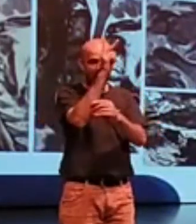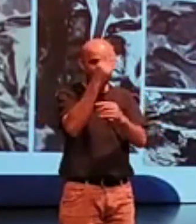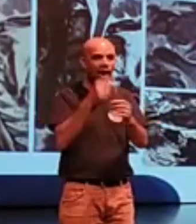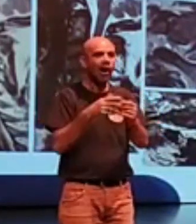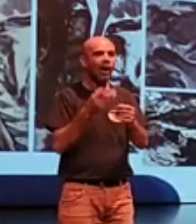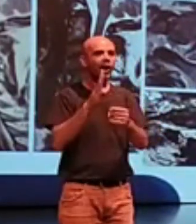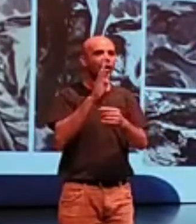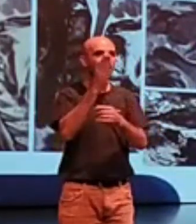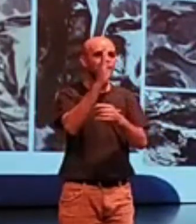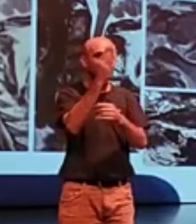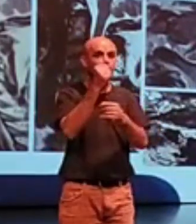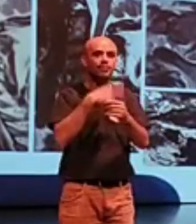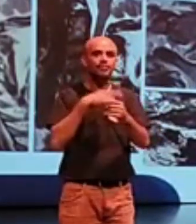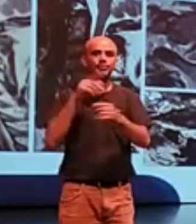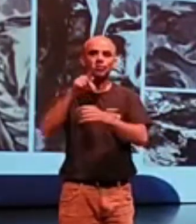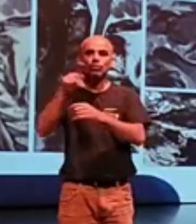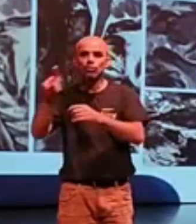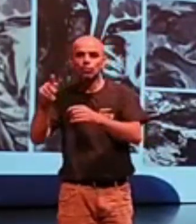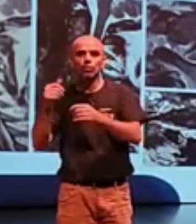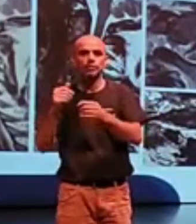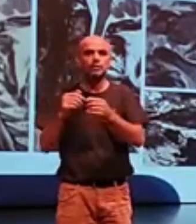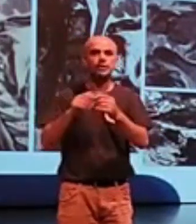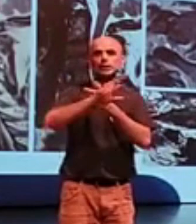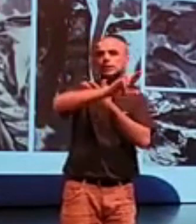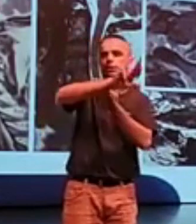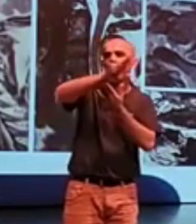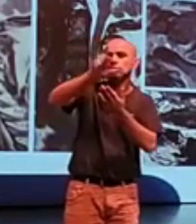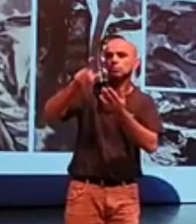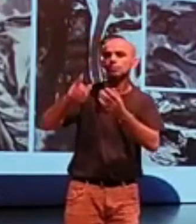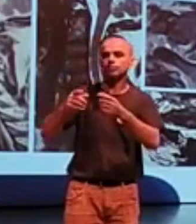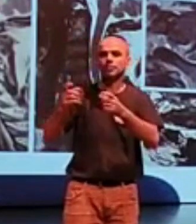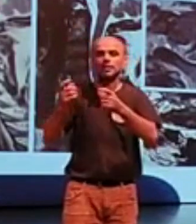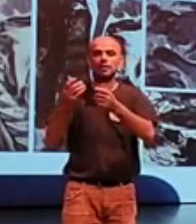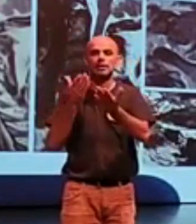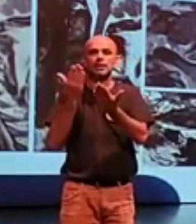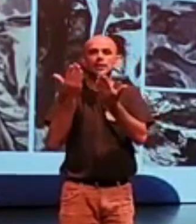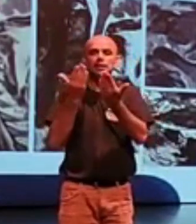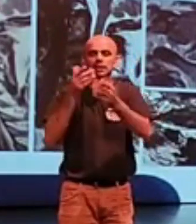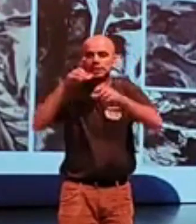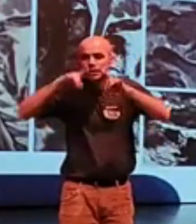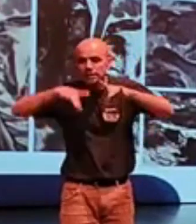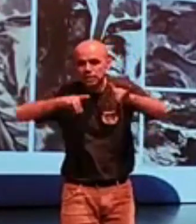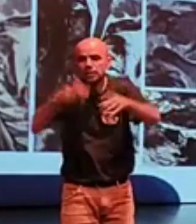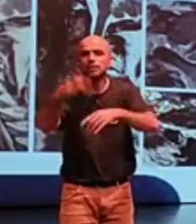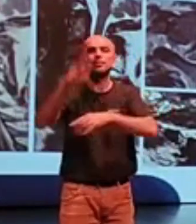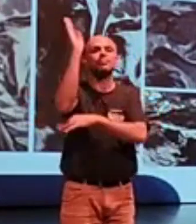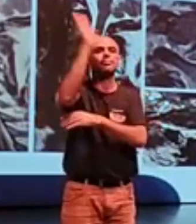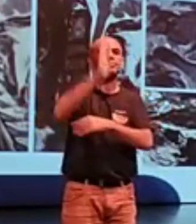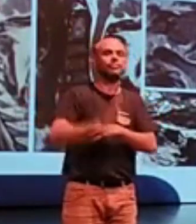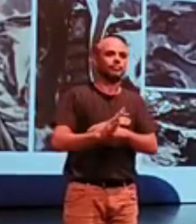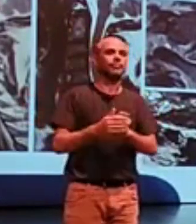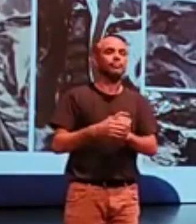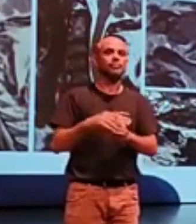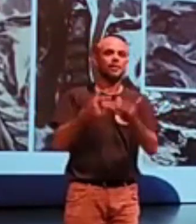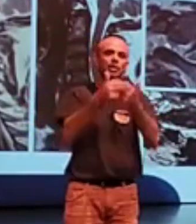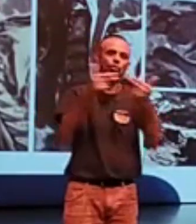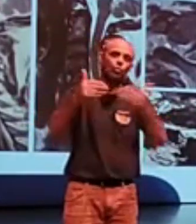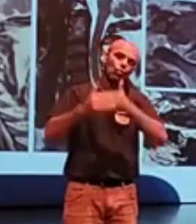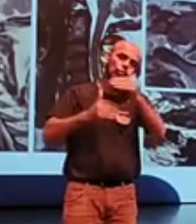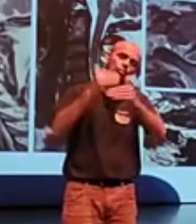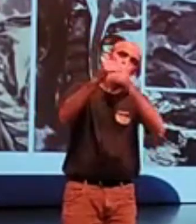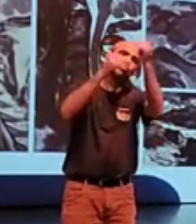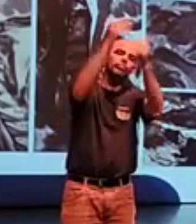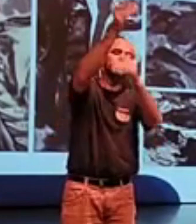do professor Dr. Miladi. Vários cirurgiões já estão credenciados com essa técnica no Brasil. As coisas estão em